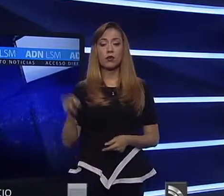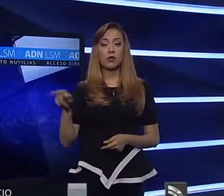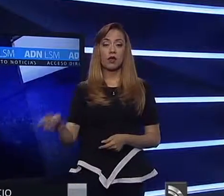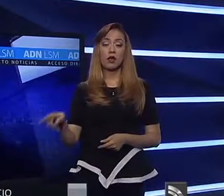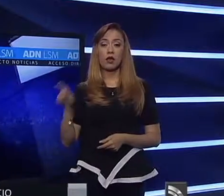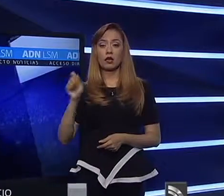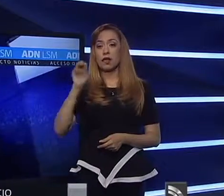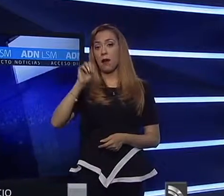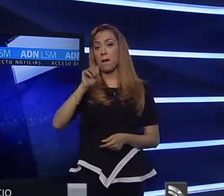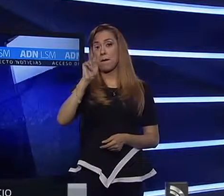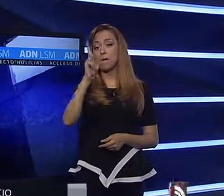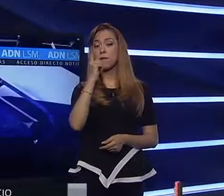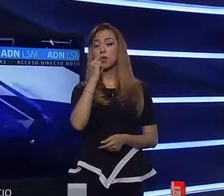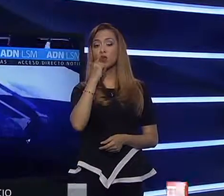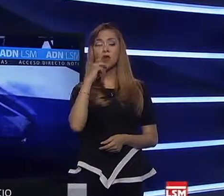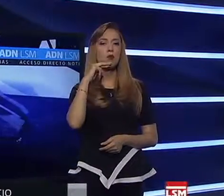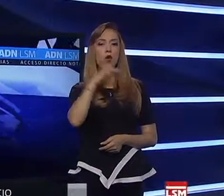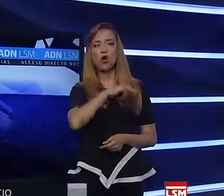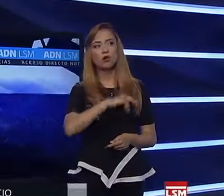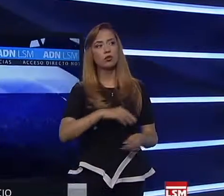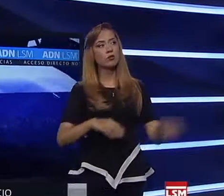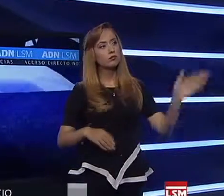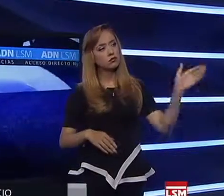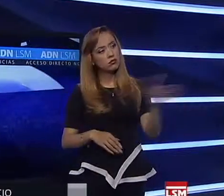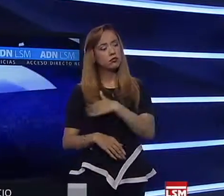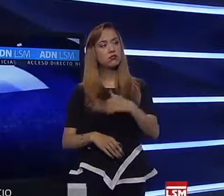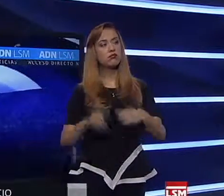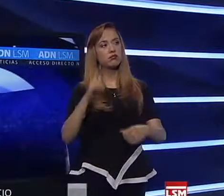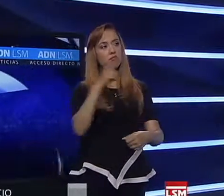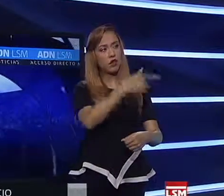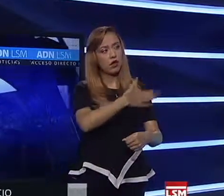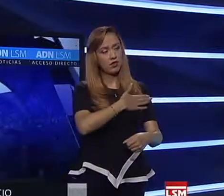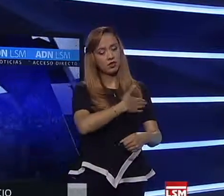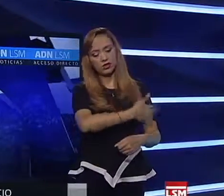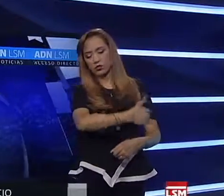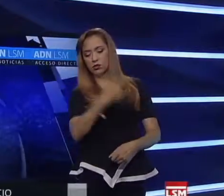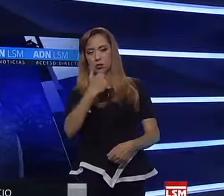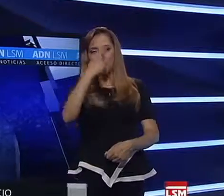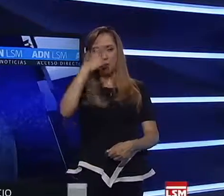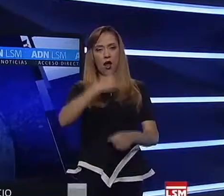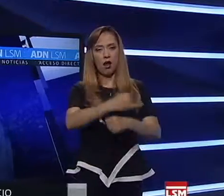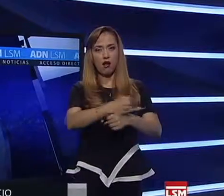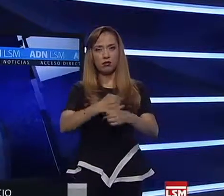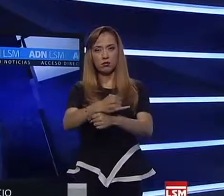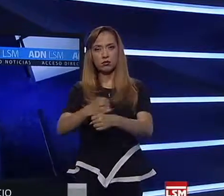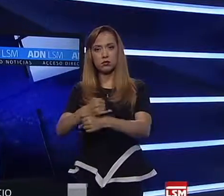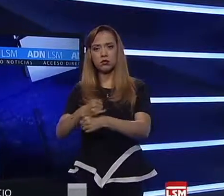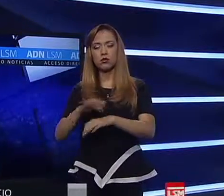Ministerio Público de la comisión de un delito, dando inicio a la investigación de este.